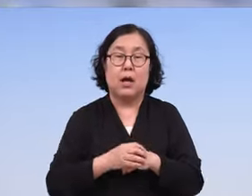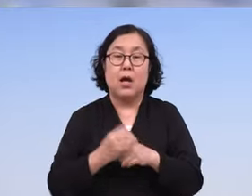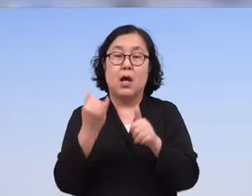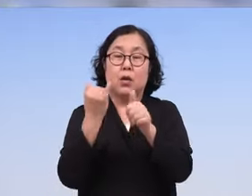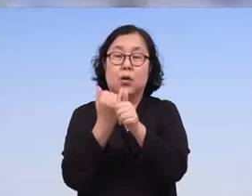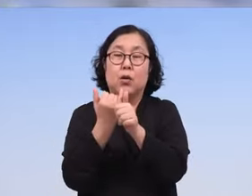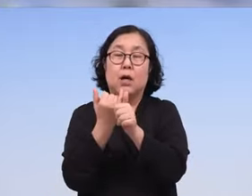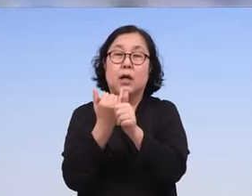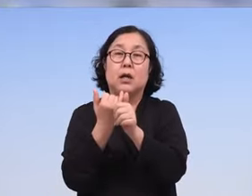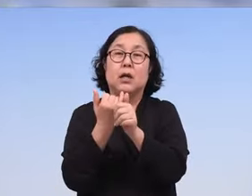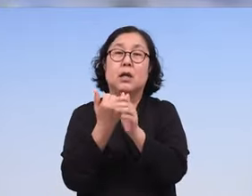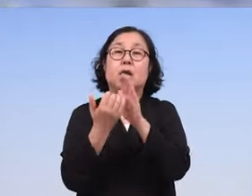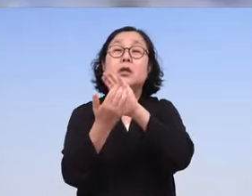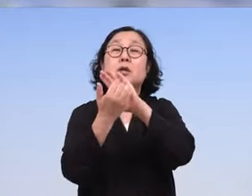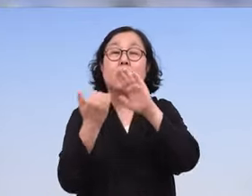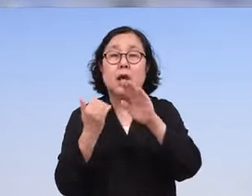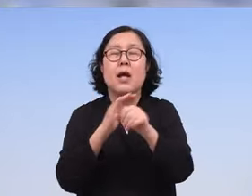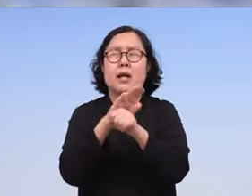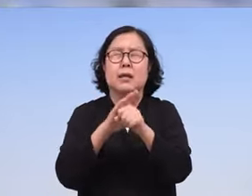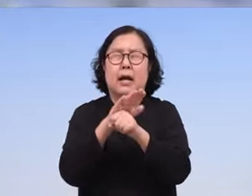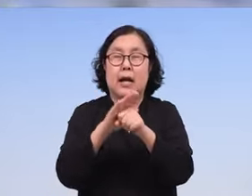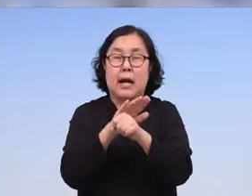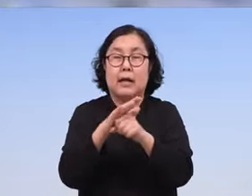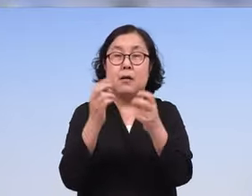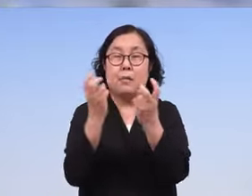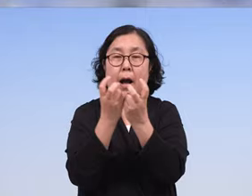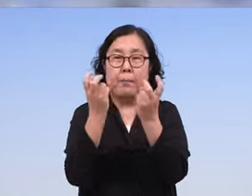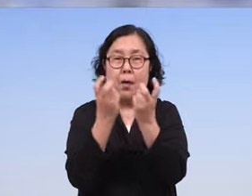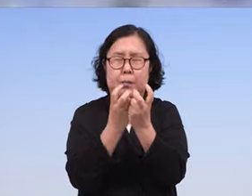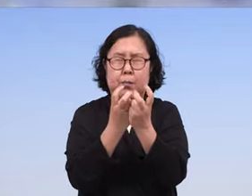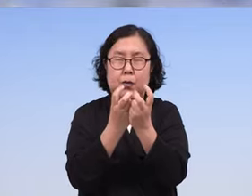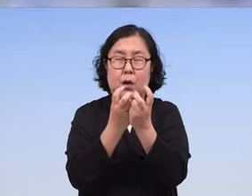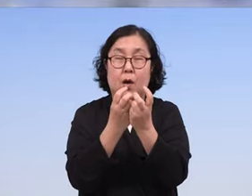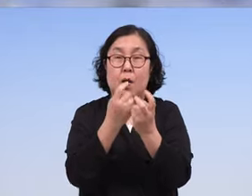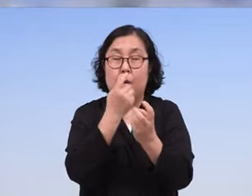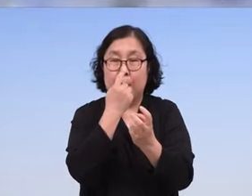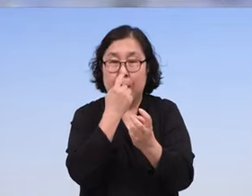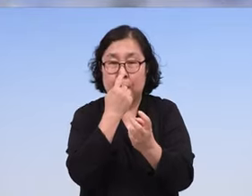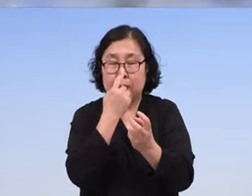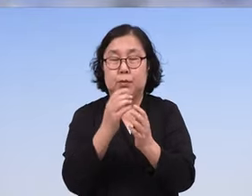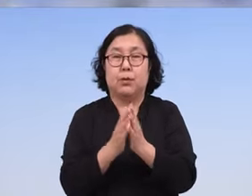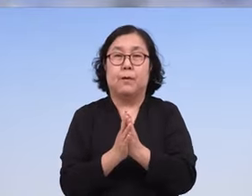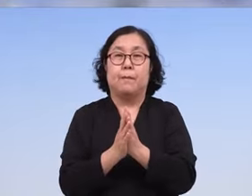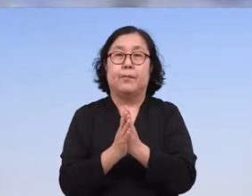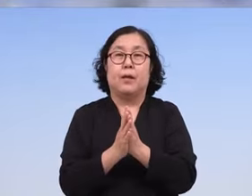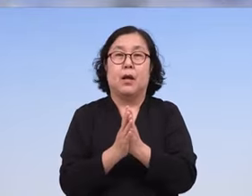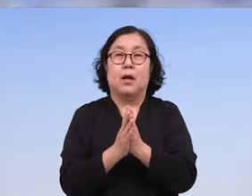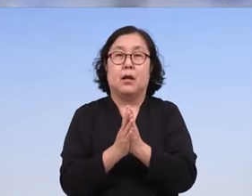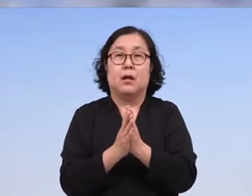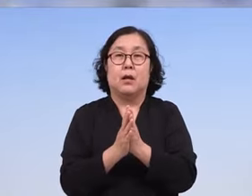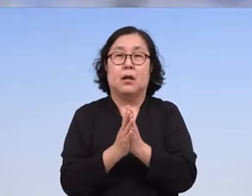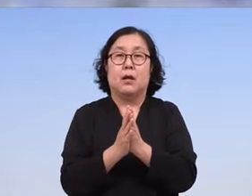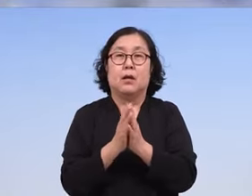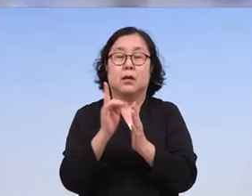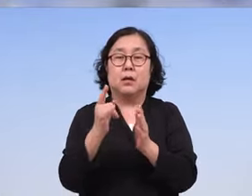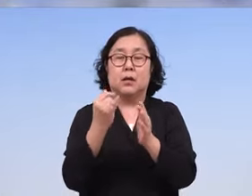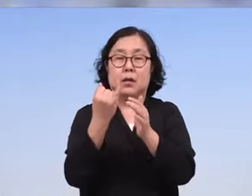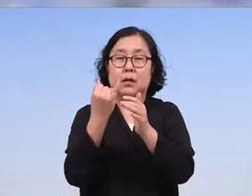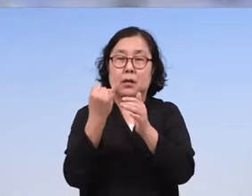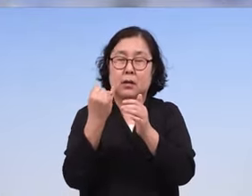결혼하기 전에 사랑하는 법부터 배우세요. 사랑하는 법을 배우지 않고 결혼한 남자를 만나면 그